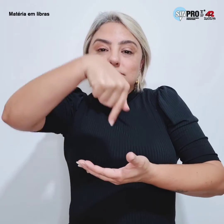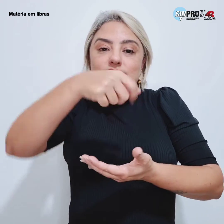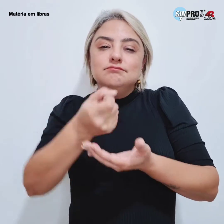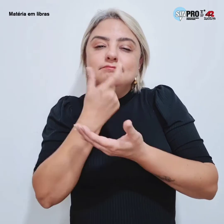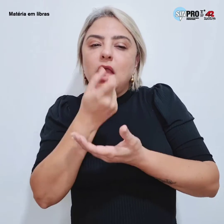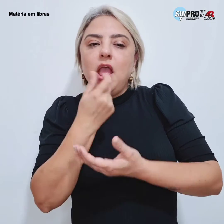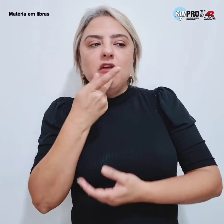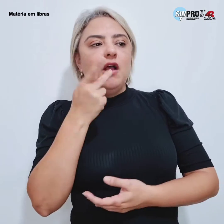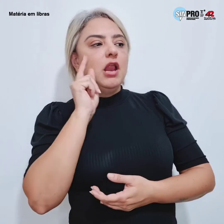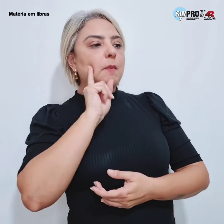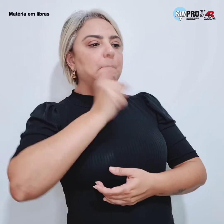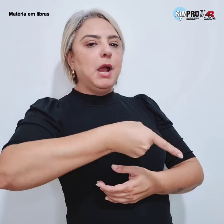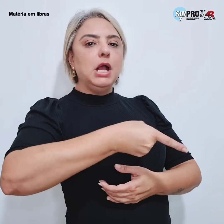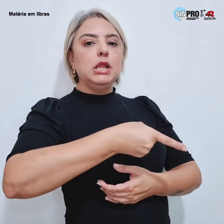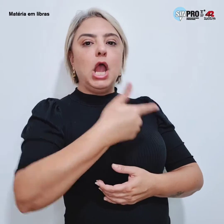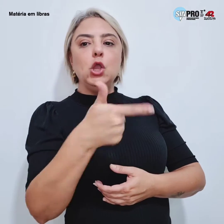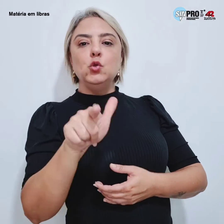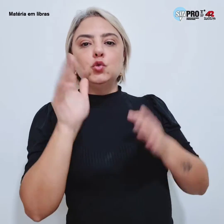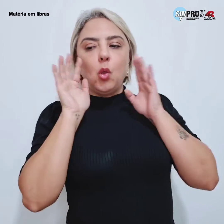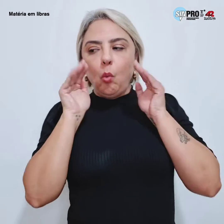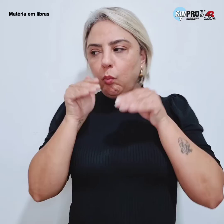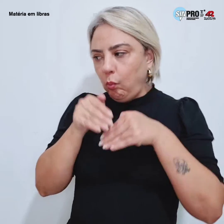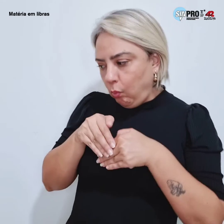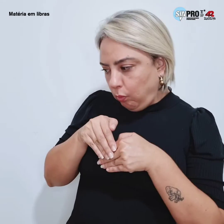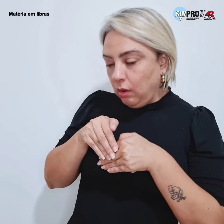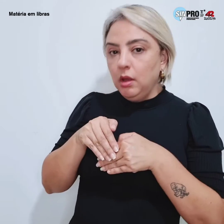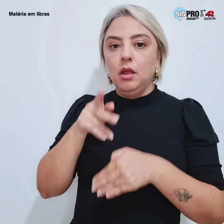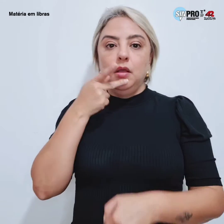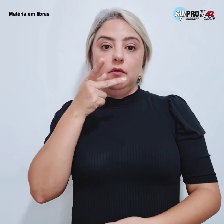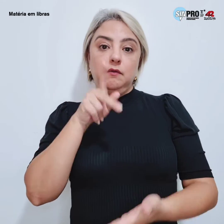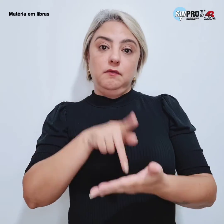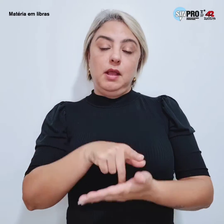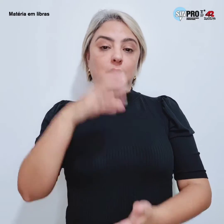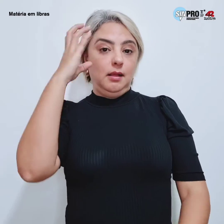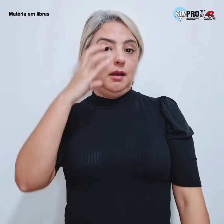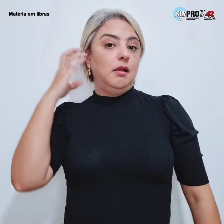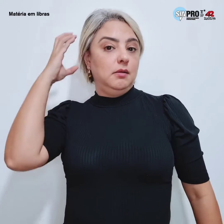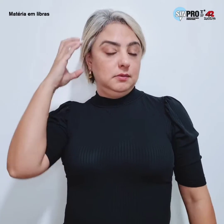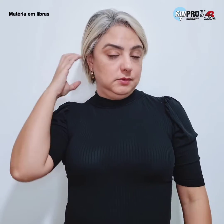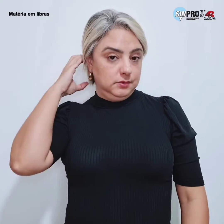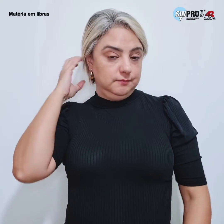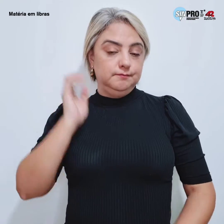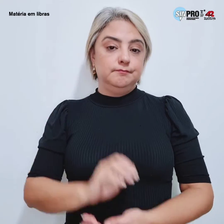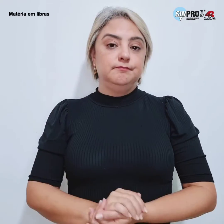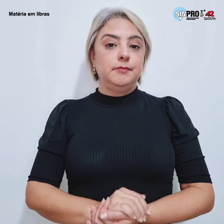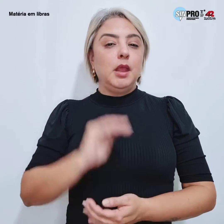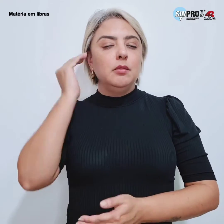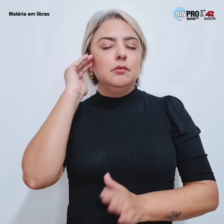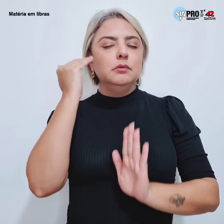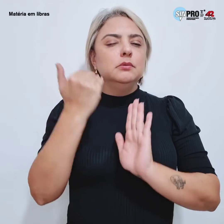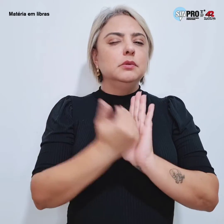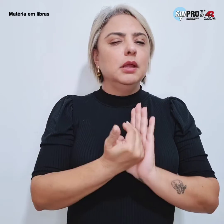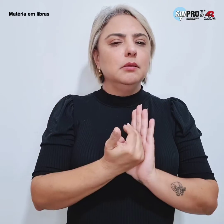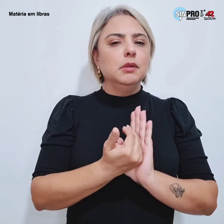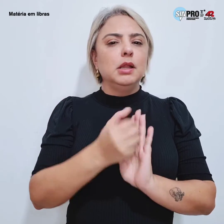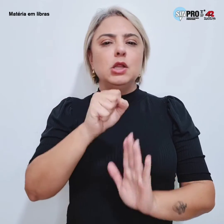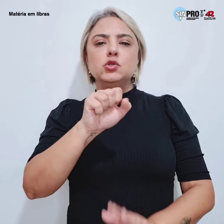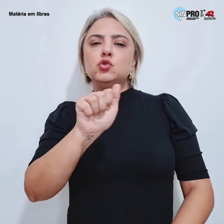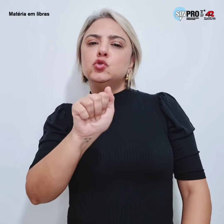manda e os outros é que obedecem, afirma Antunes. No entendimento de Soares e